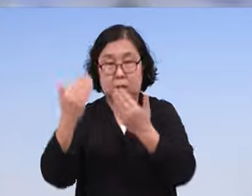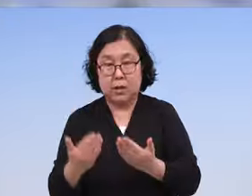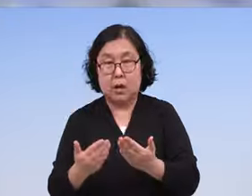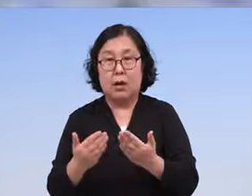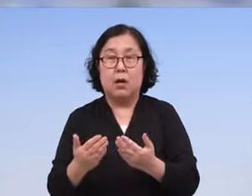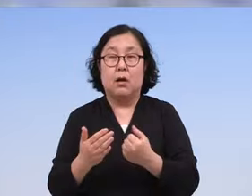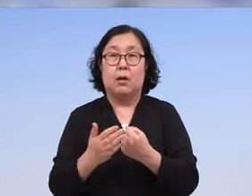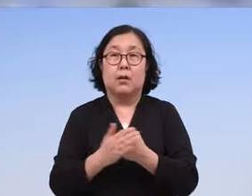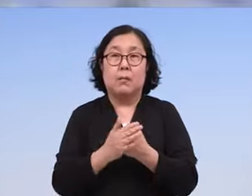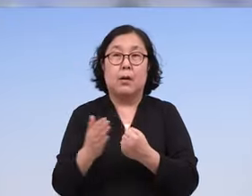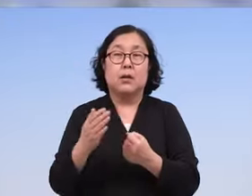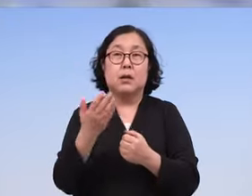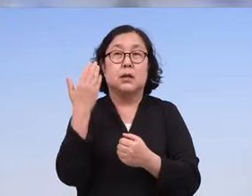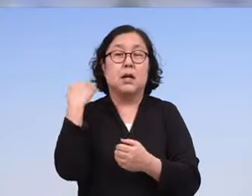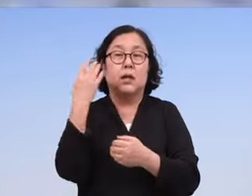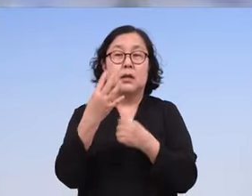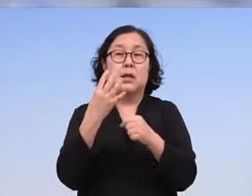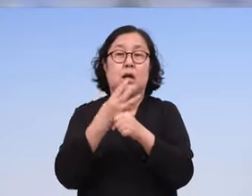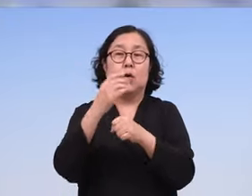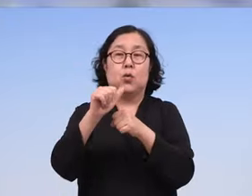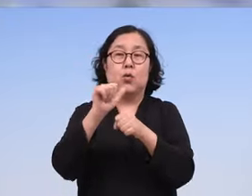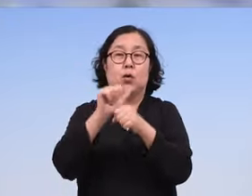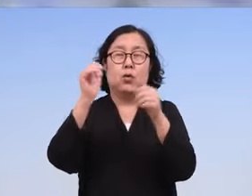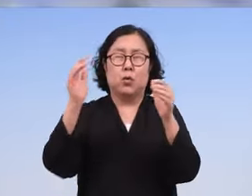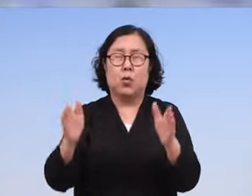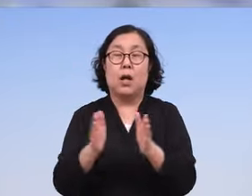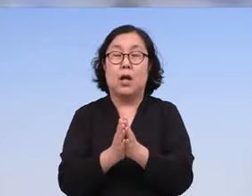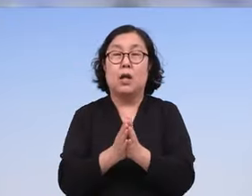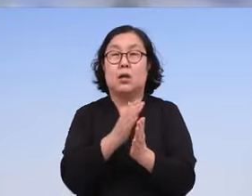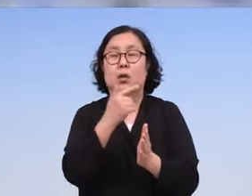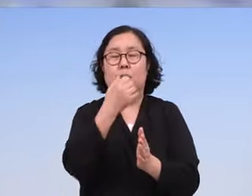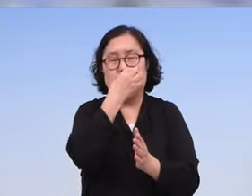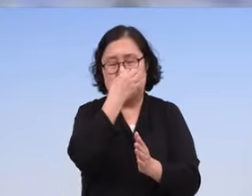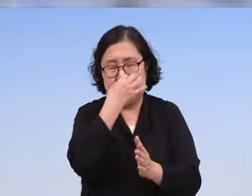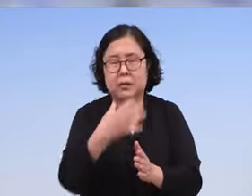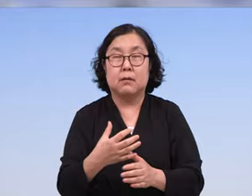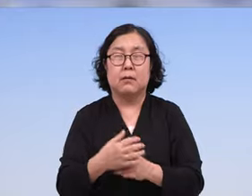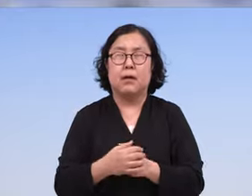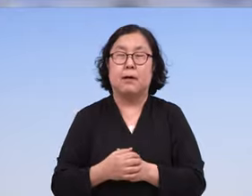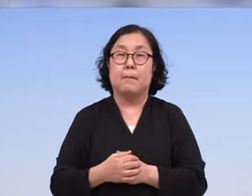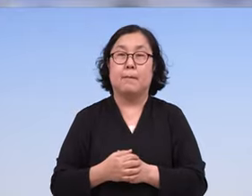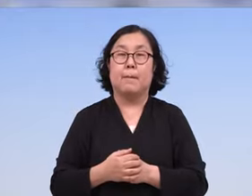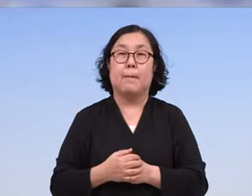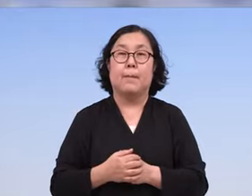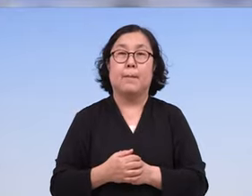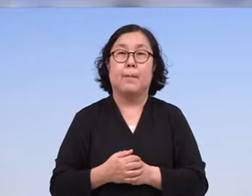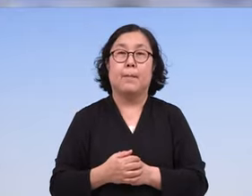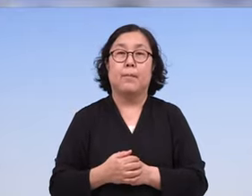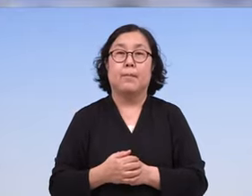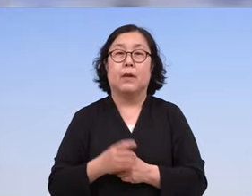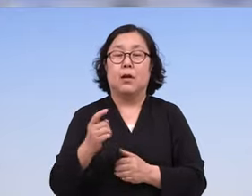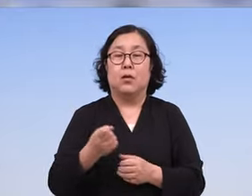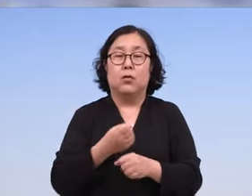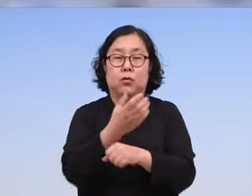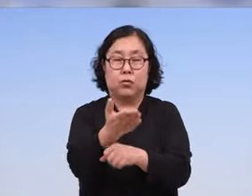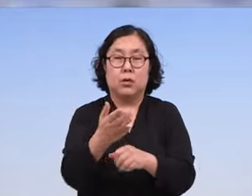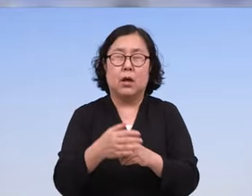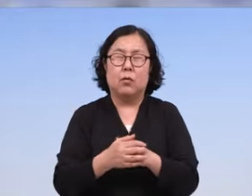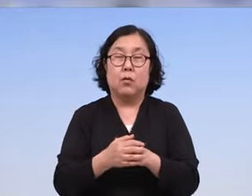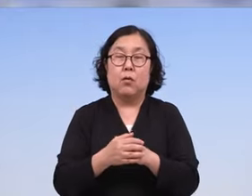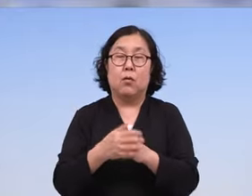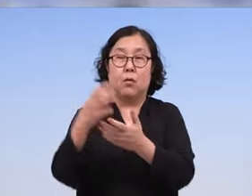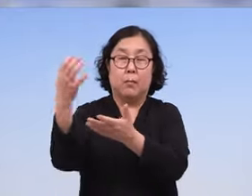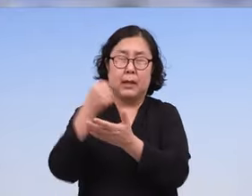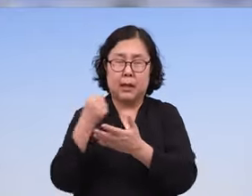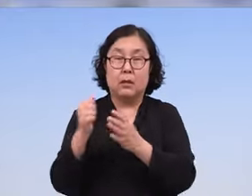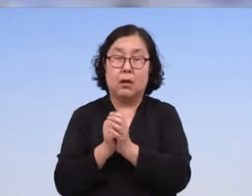시작이 됐는데요. 지난 한 4, 5년 동안 이것 때문에 내가 막 진짜 힘들었습니다. 이거 뭐